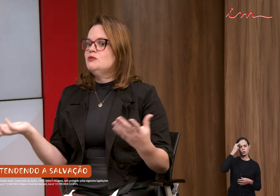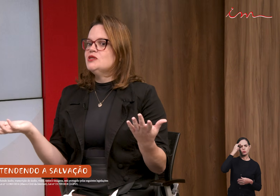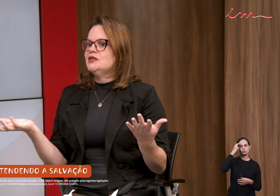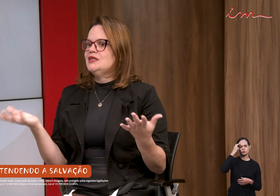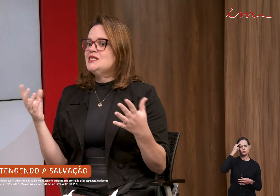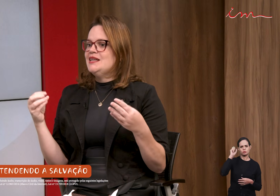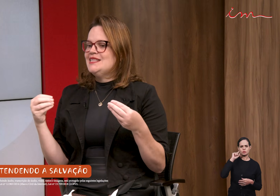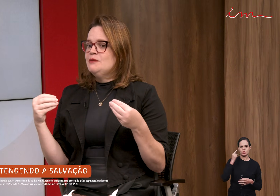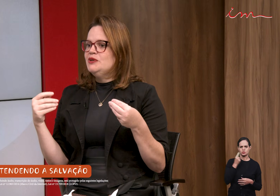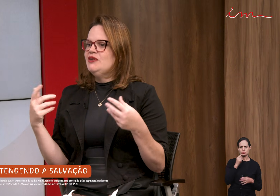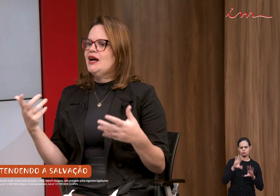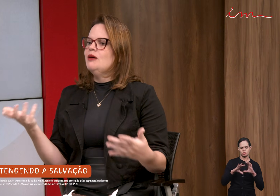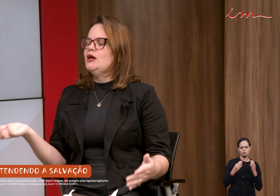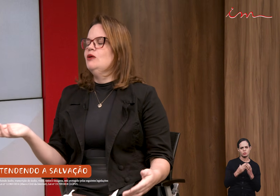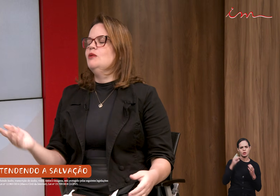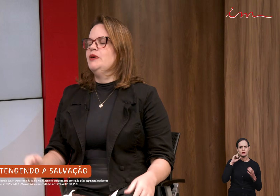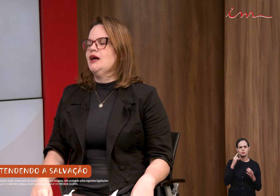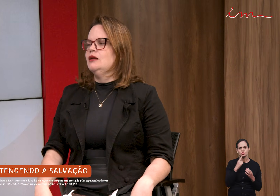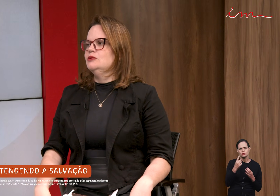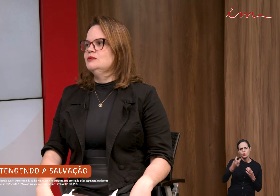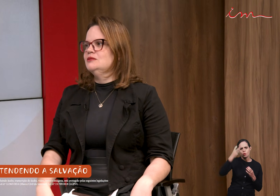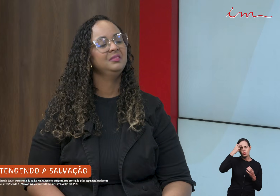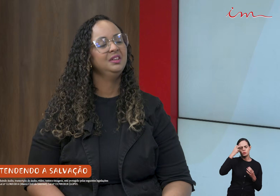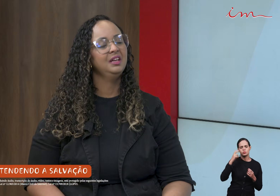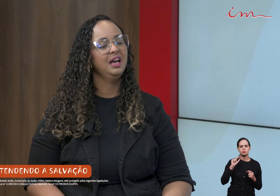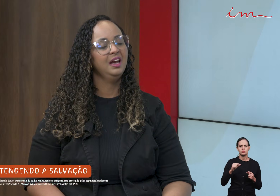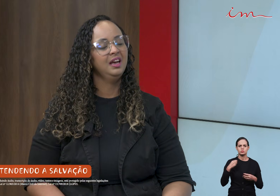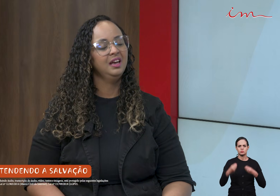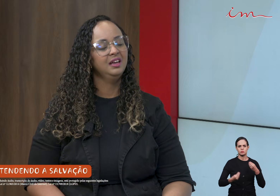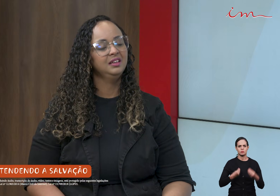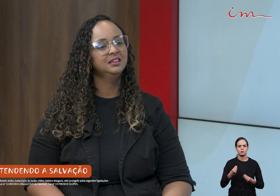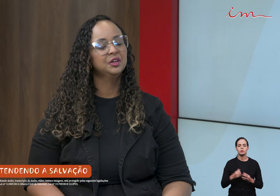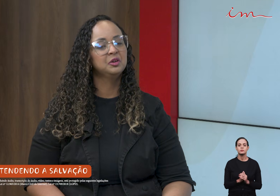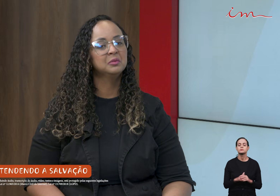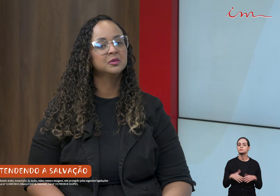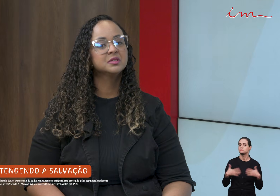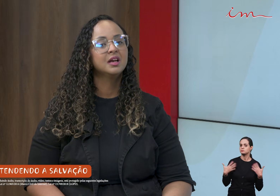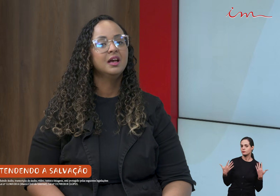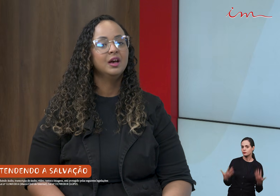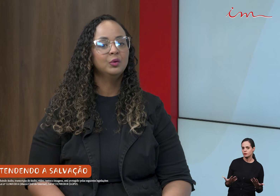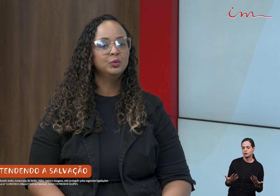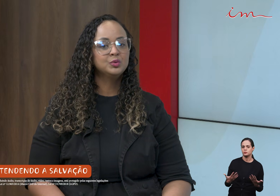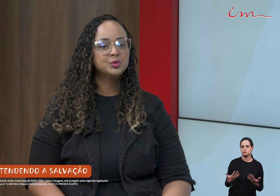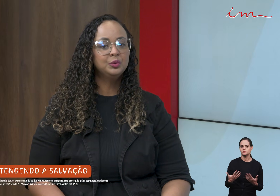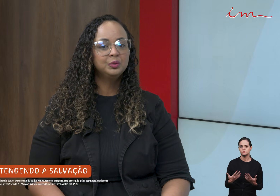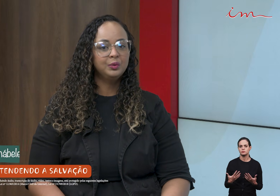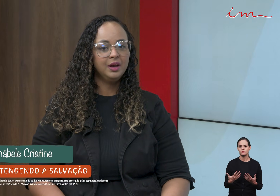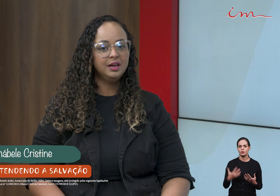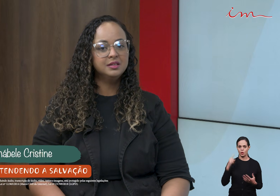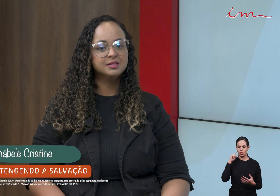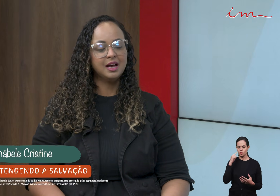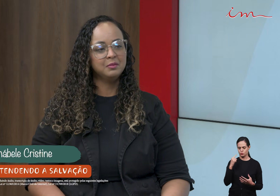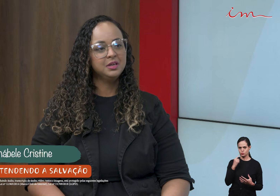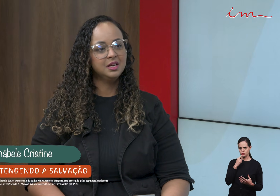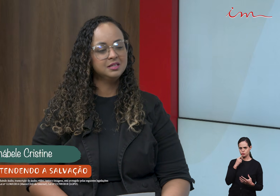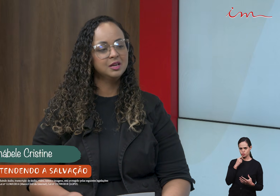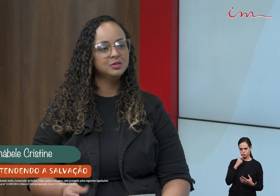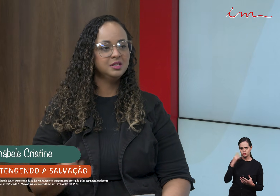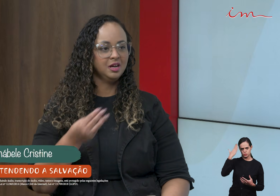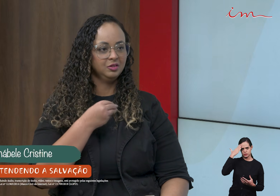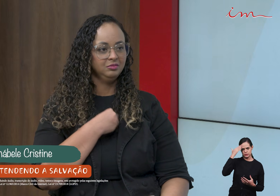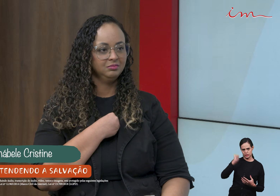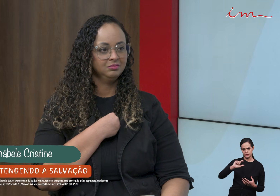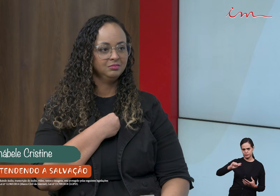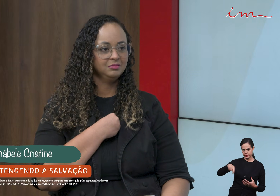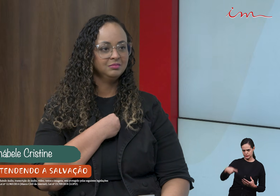nós poderíamos exemplificar melhor o pecado? Então, irmãos, o surdo, ele sabe que esse